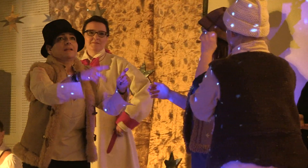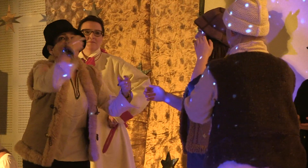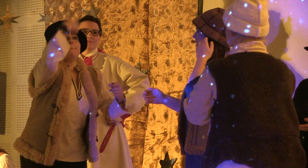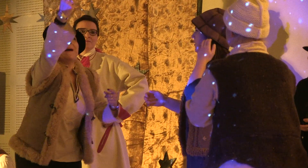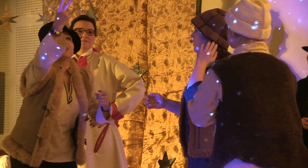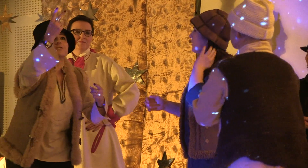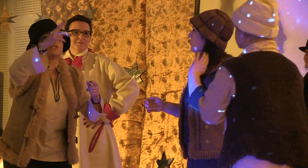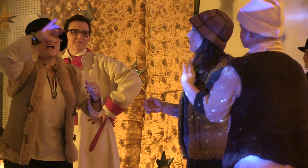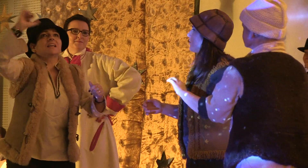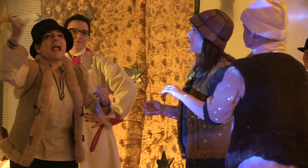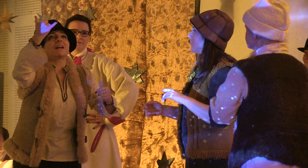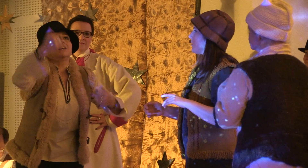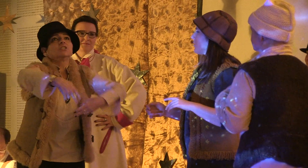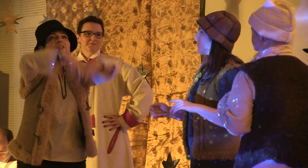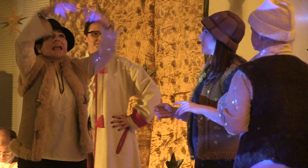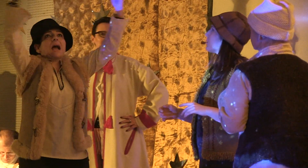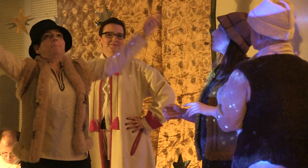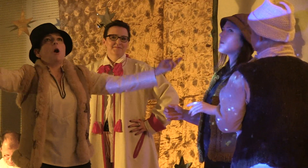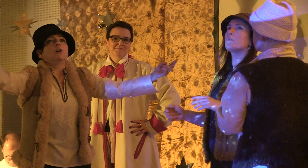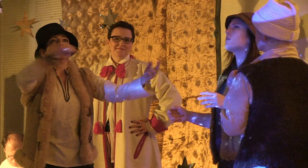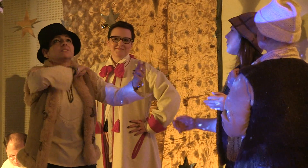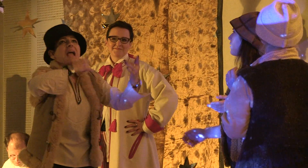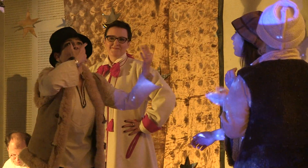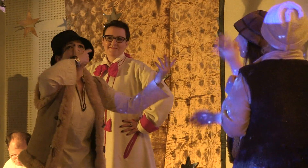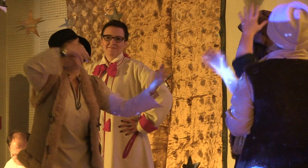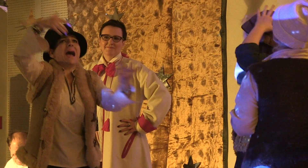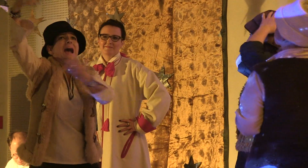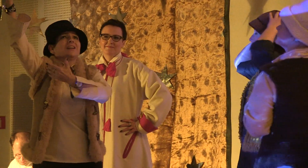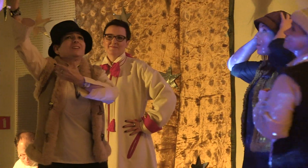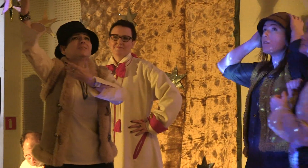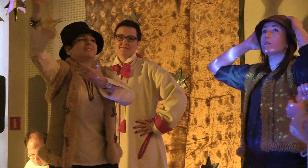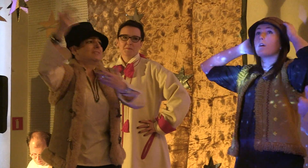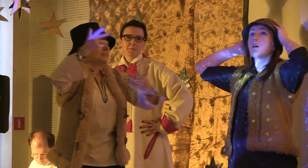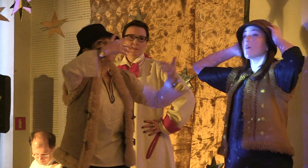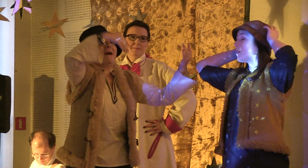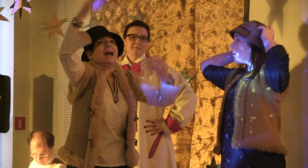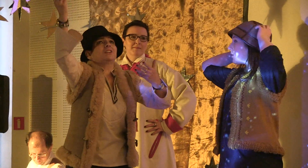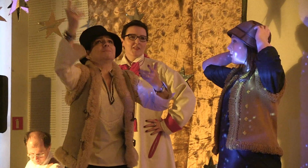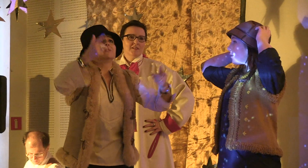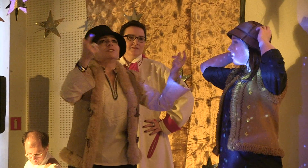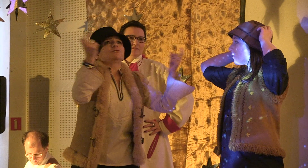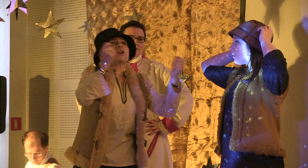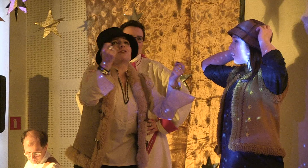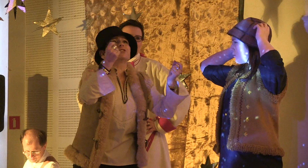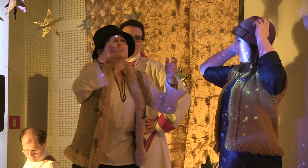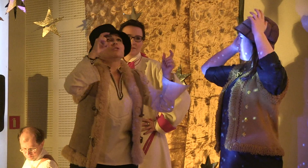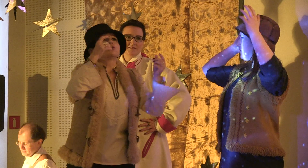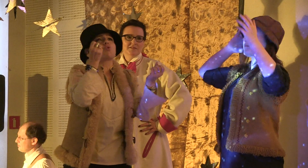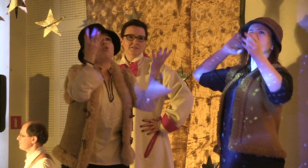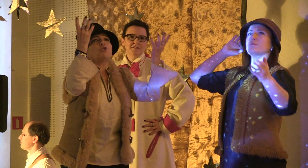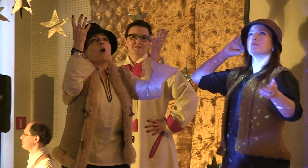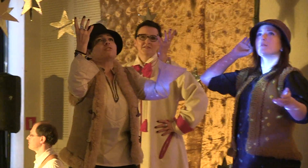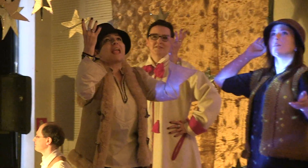Bracia, patrzcie, jak niebo się pali. Na pewno coś